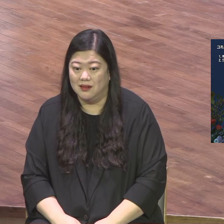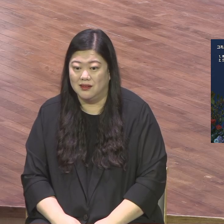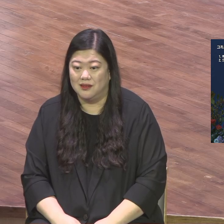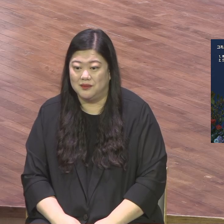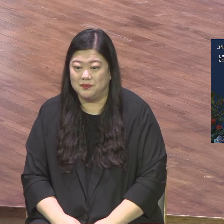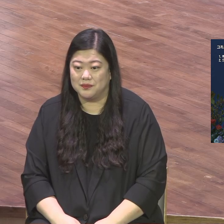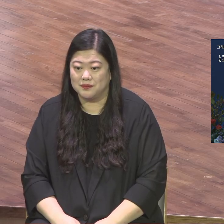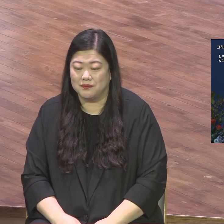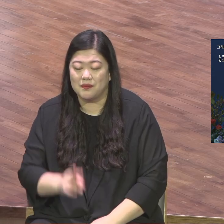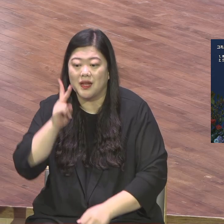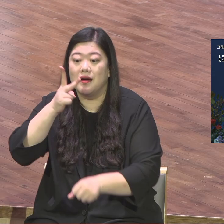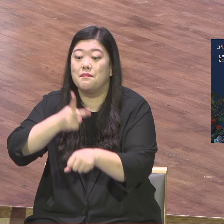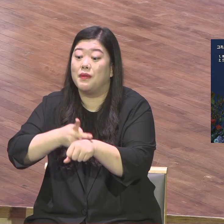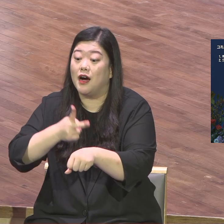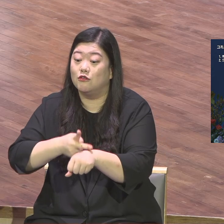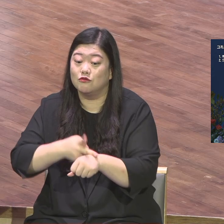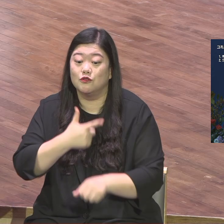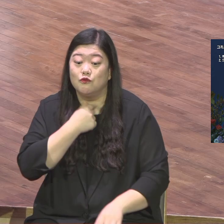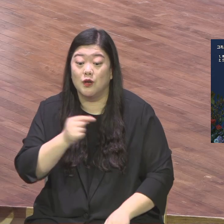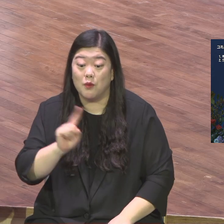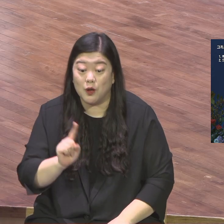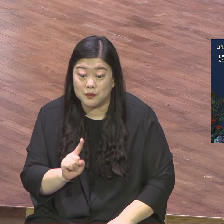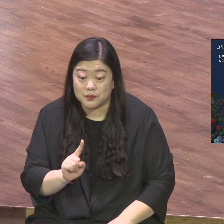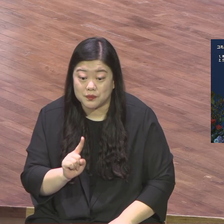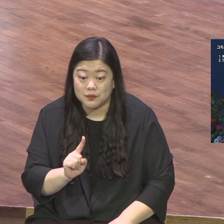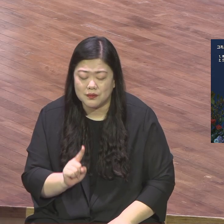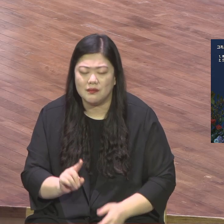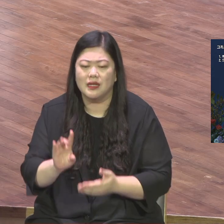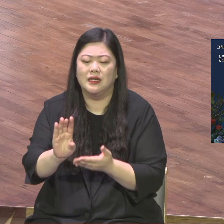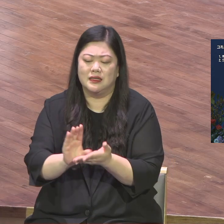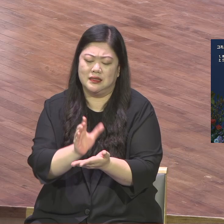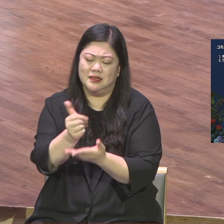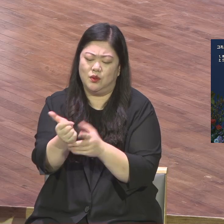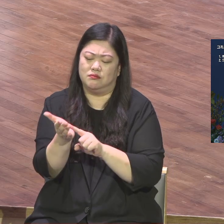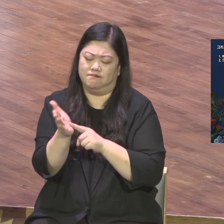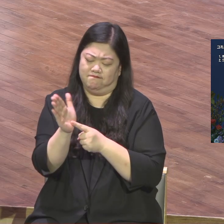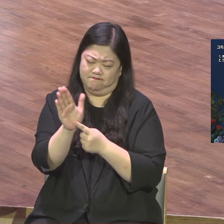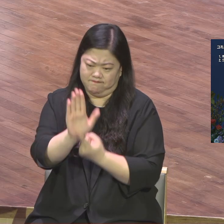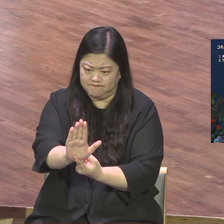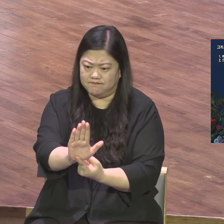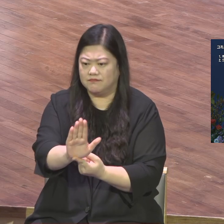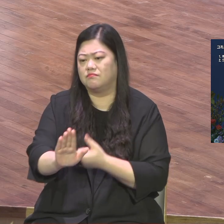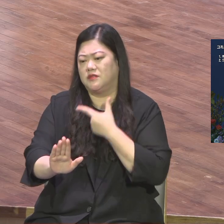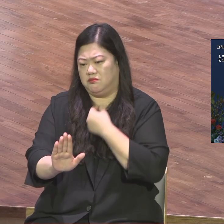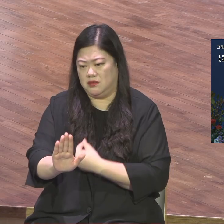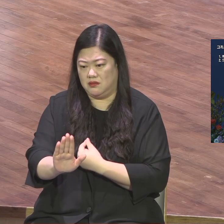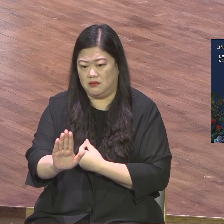바울이 원하는 것이 뭡니까? 드러내는 겁니다. 이 그리스도 속에 있는 비밀을, 비밀.